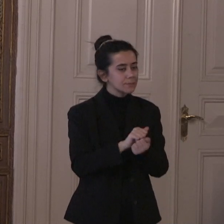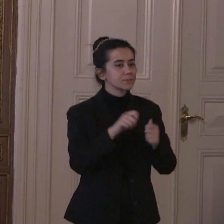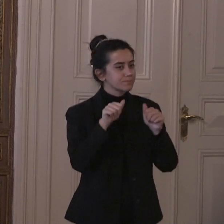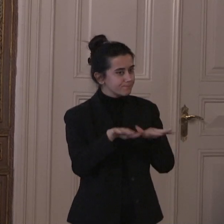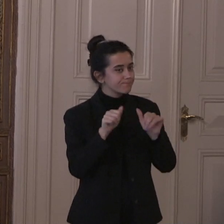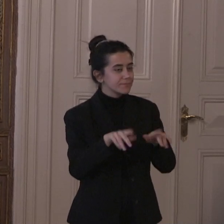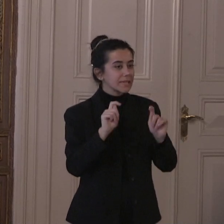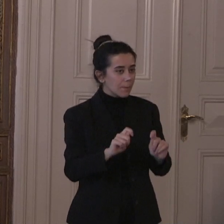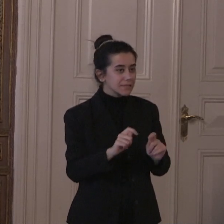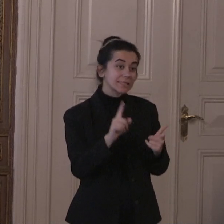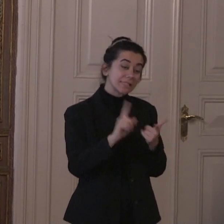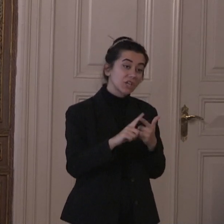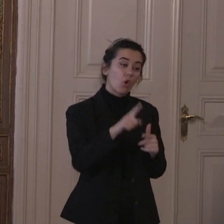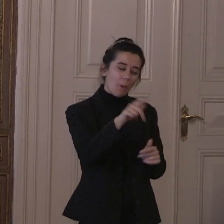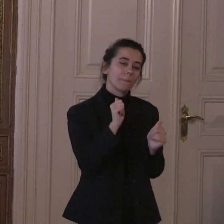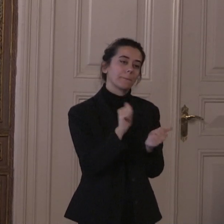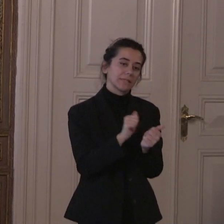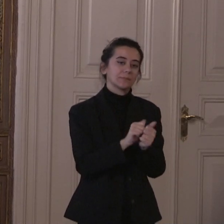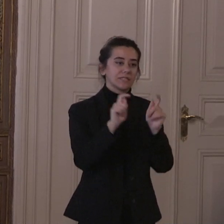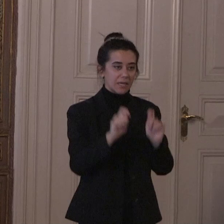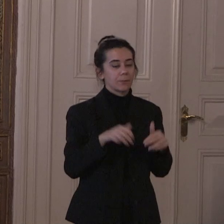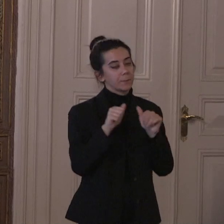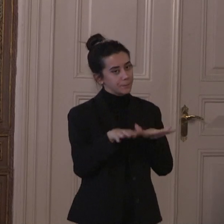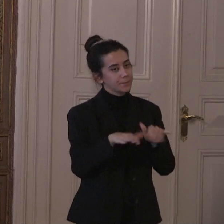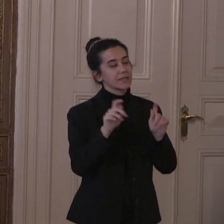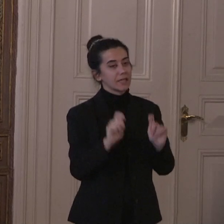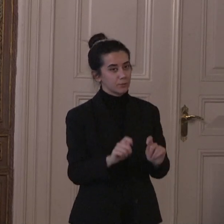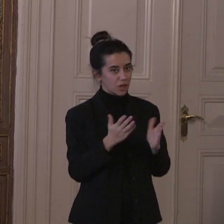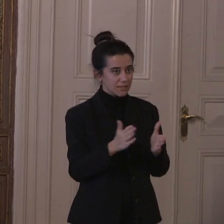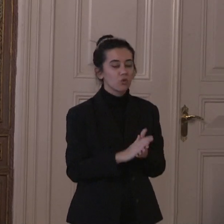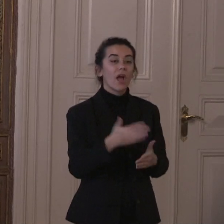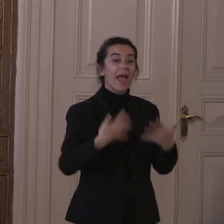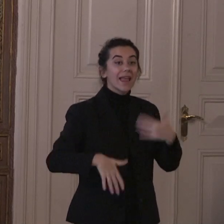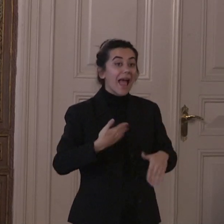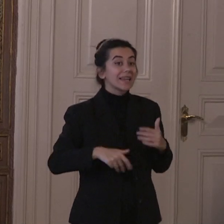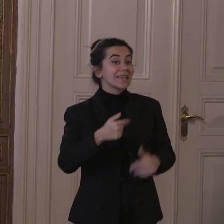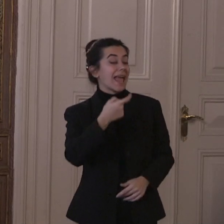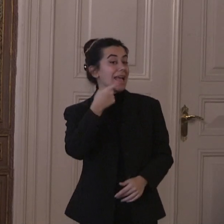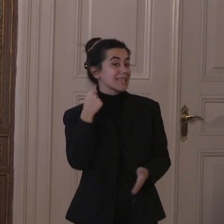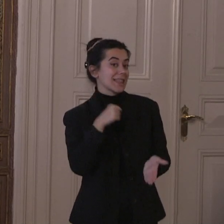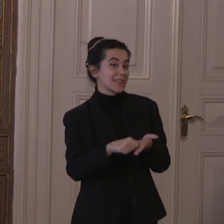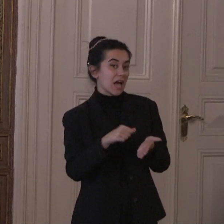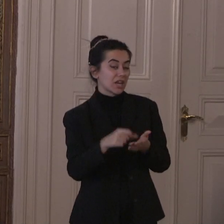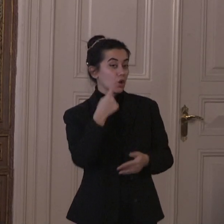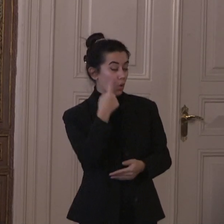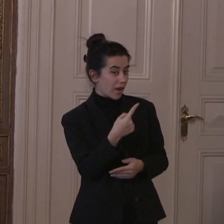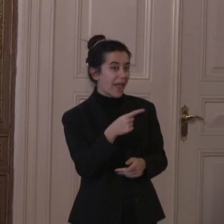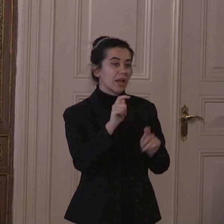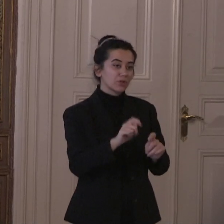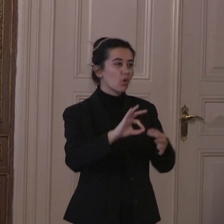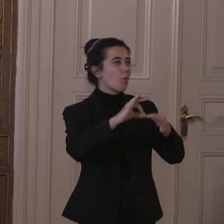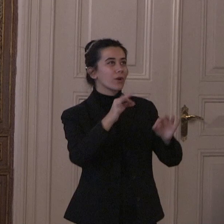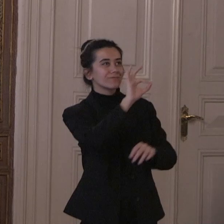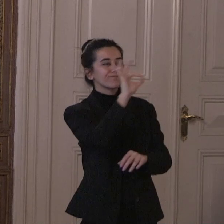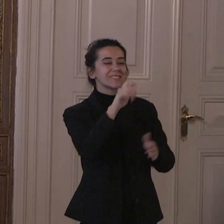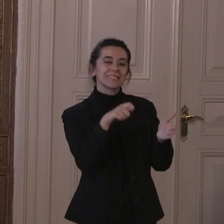basılmak üzere. Bu senenin sonunda basılacak. Engelli tarihi ve engelli araştırmaları, yazıları başlıklı. Son